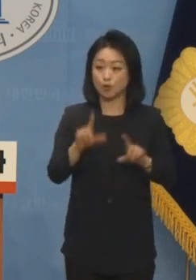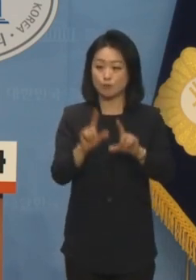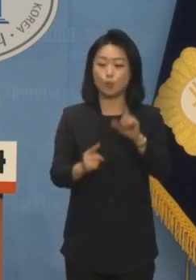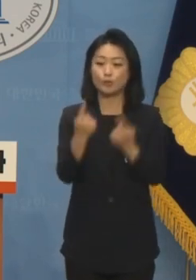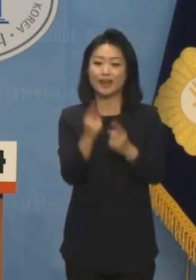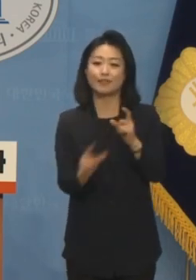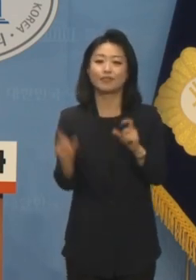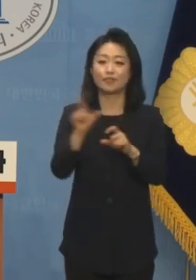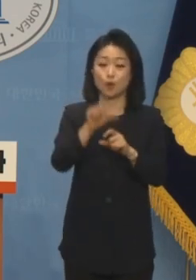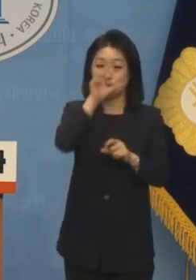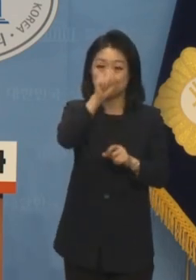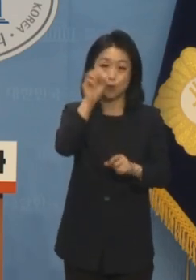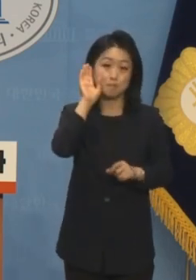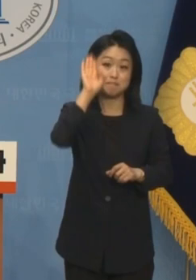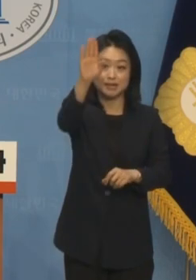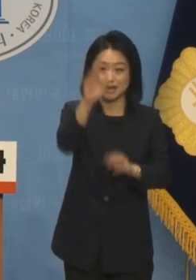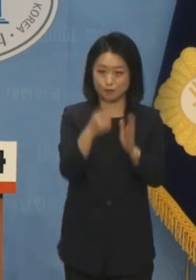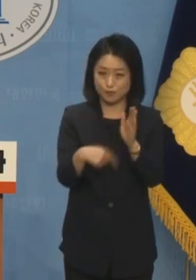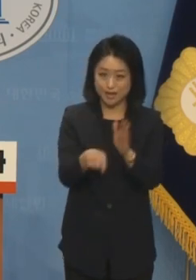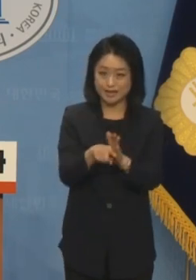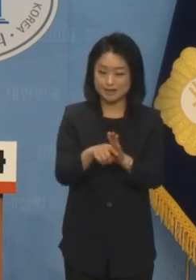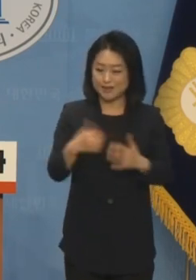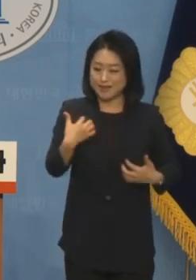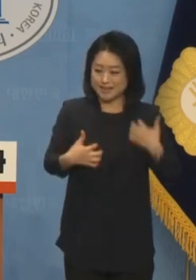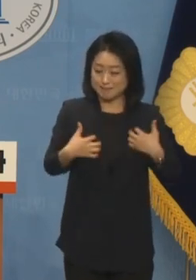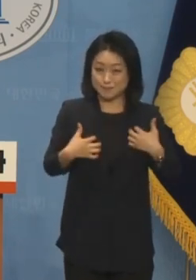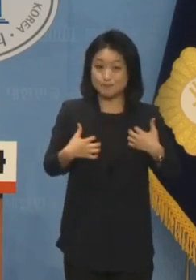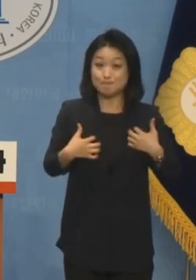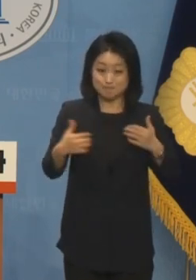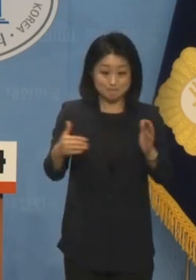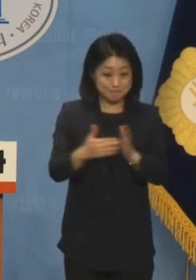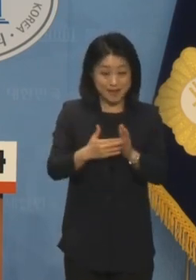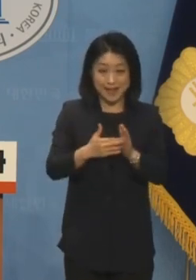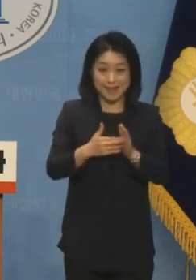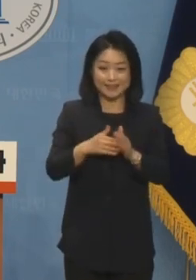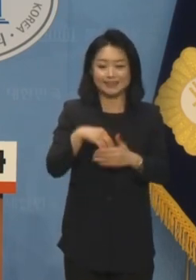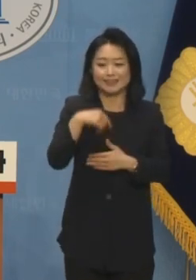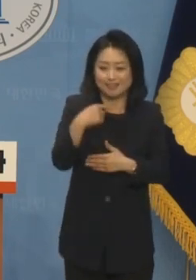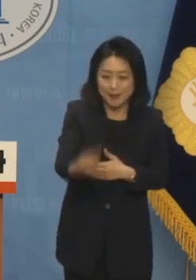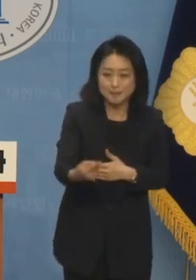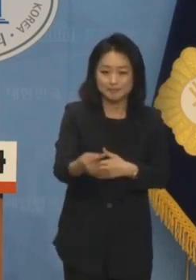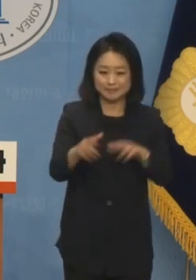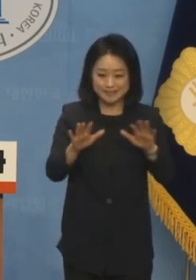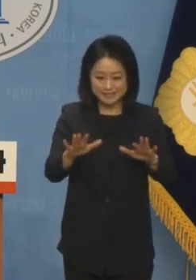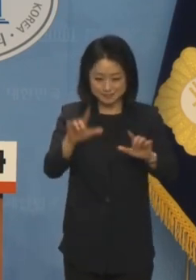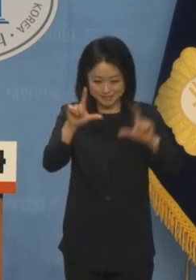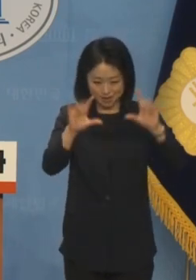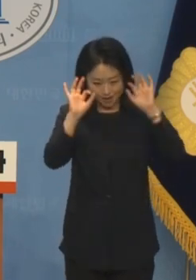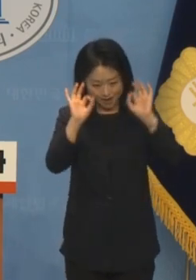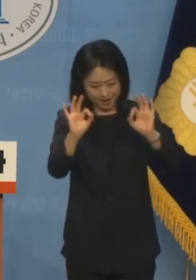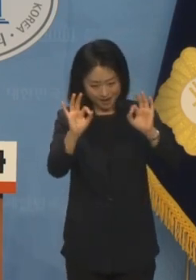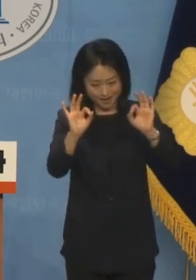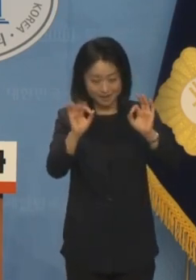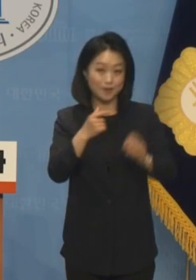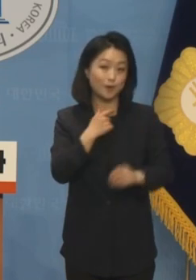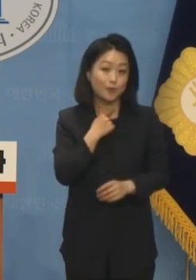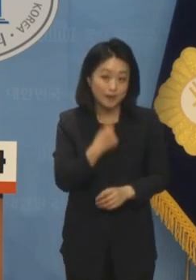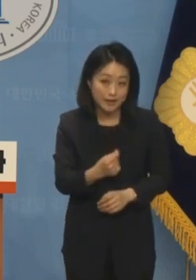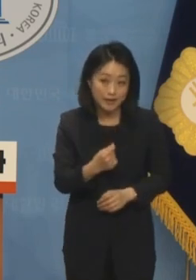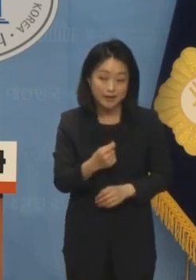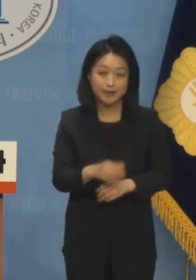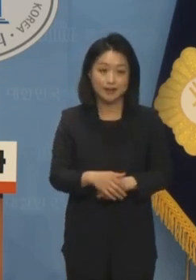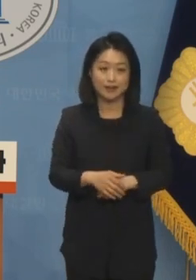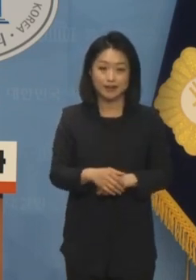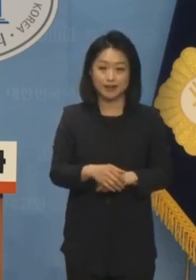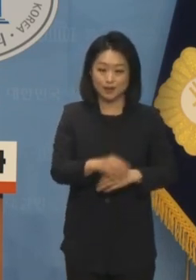더 나은 내일을 위해서 이 기쁨에서 한 발 물러나 현실을 바라봐야 할 때이기도 합니다.